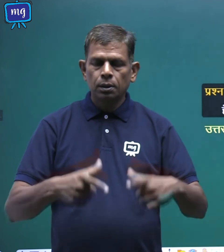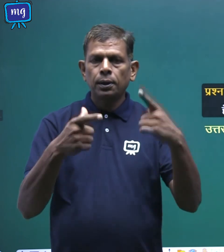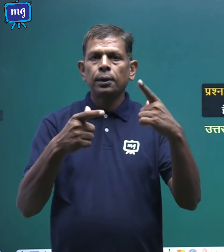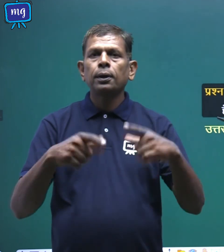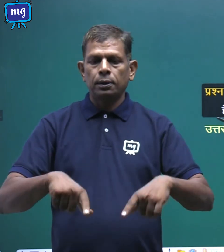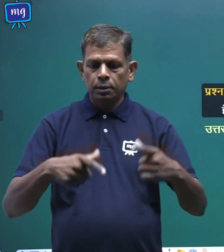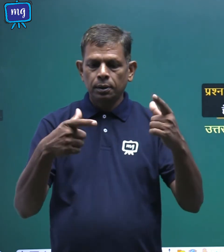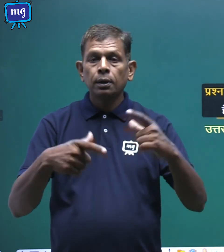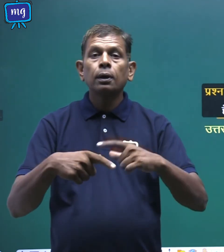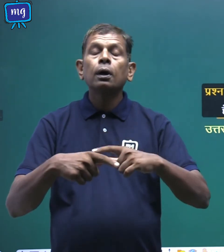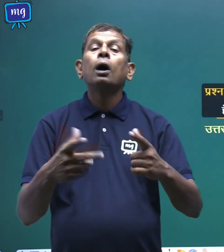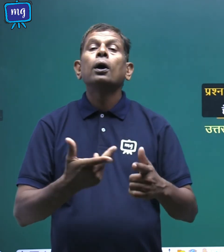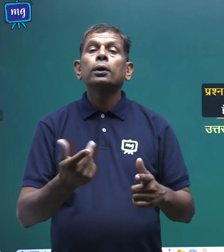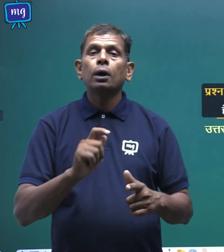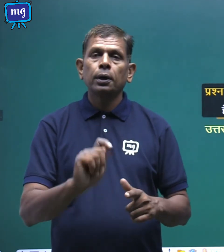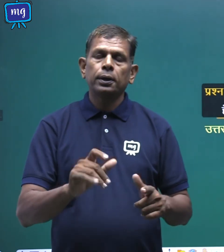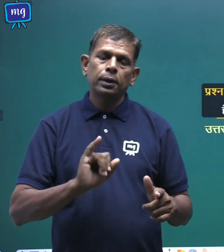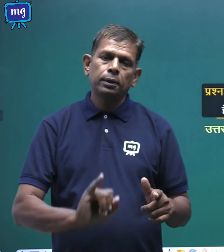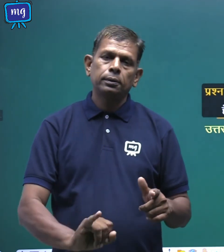कार्य है?